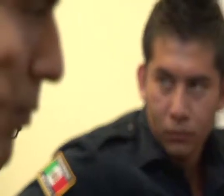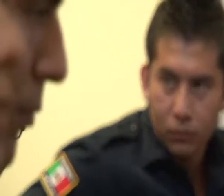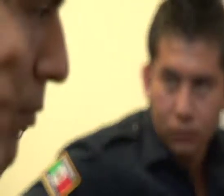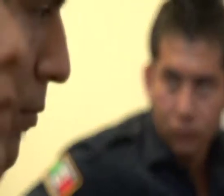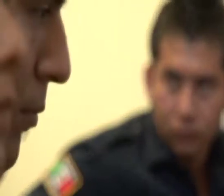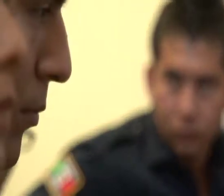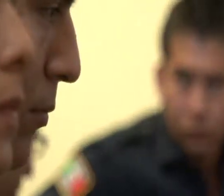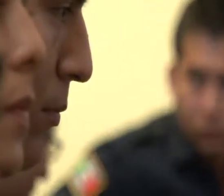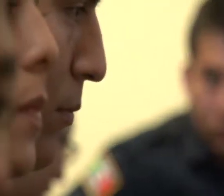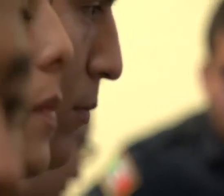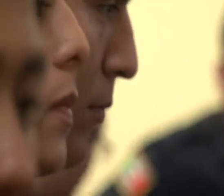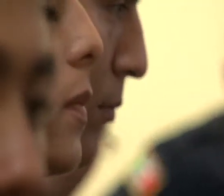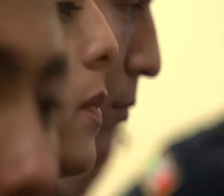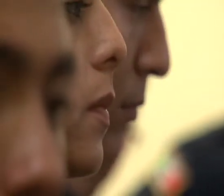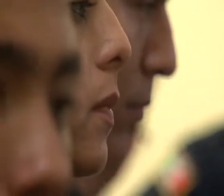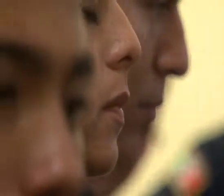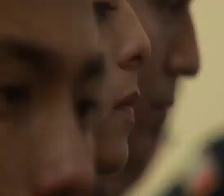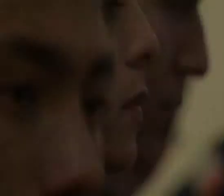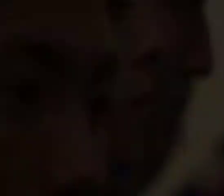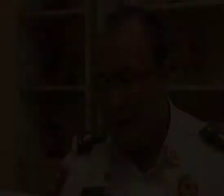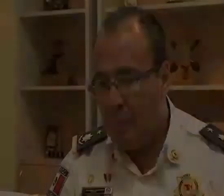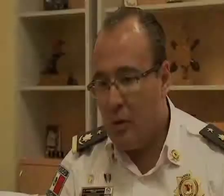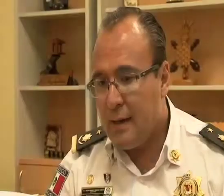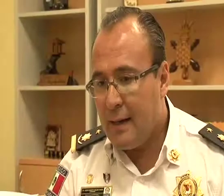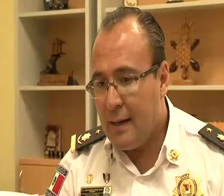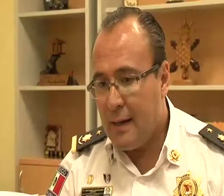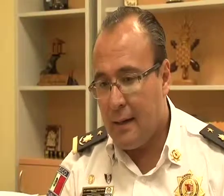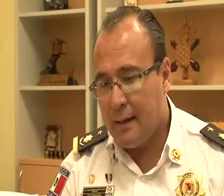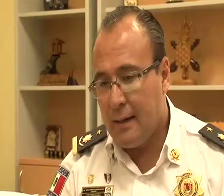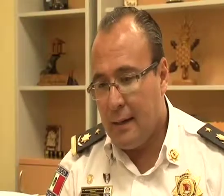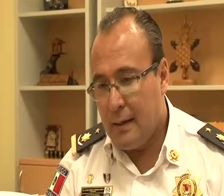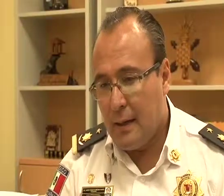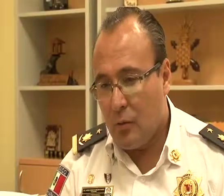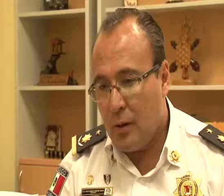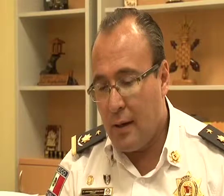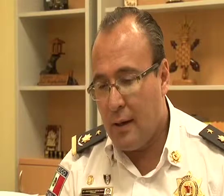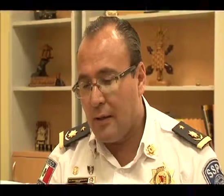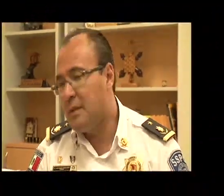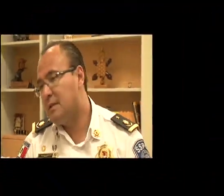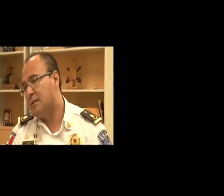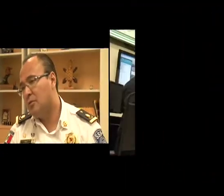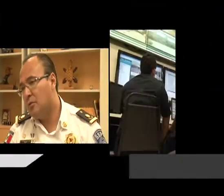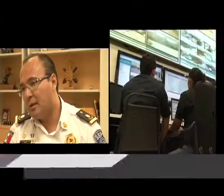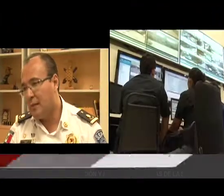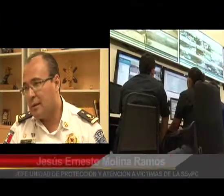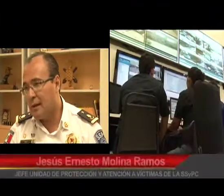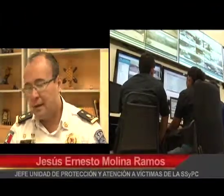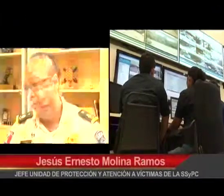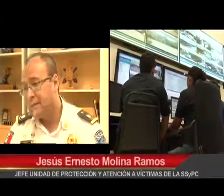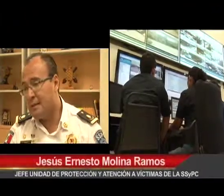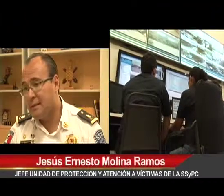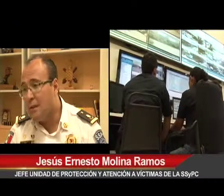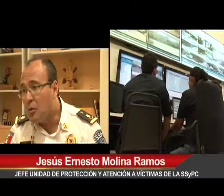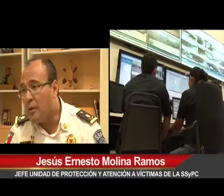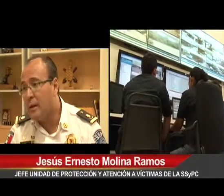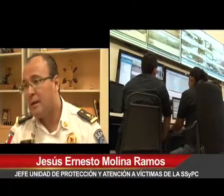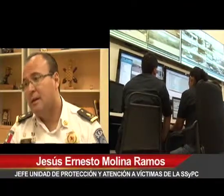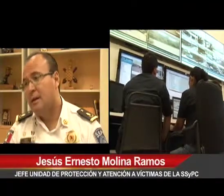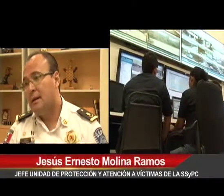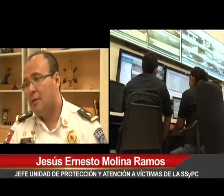silencio absoluto y su vista, la seguridad. La política de la actual administración gubernamental, incluir a todas